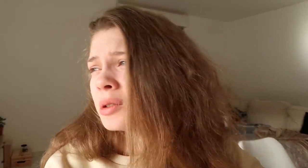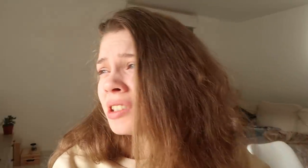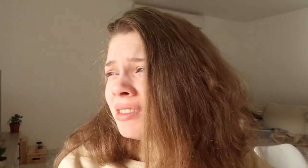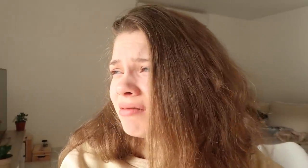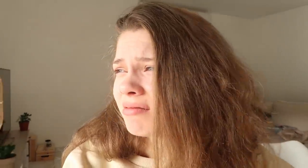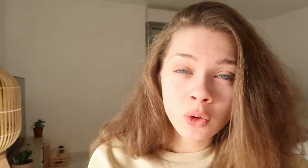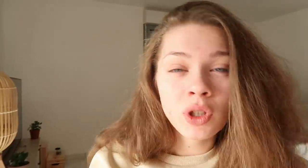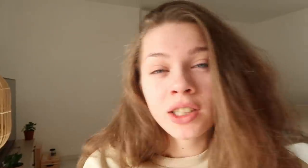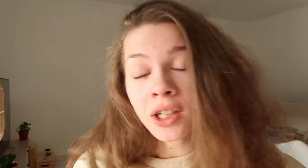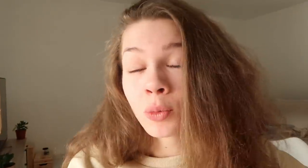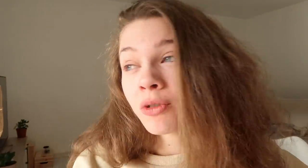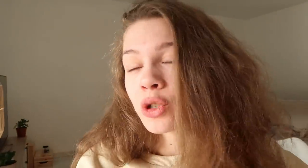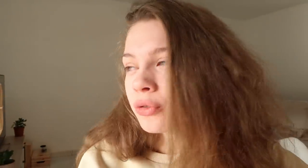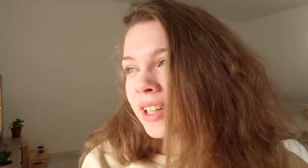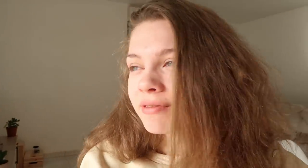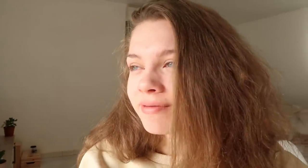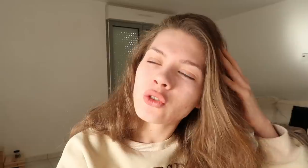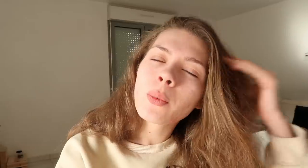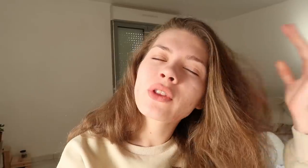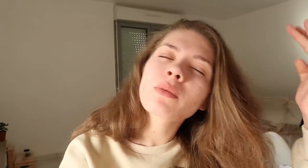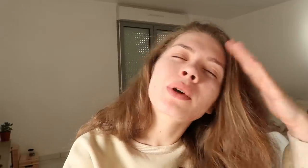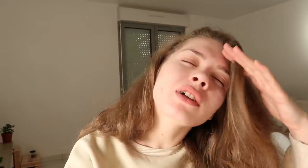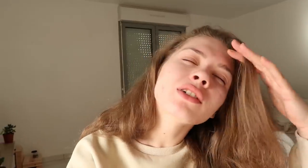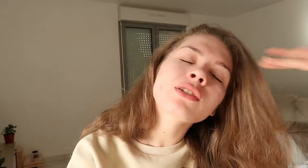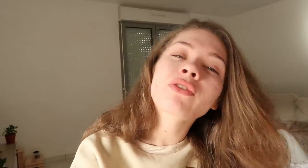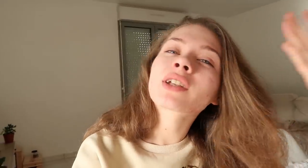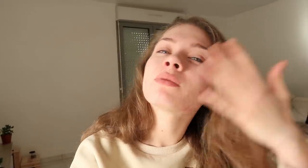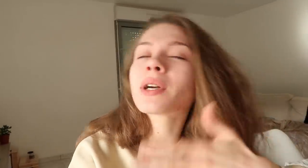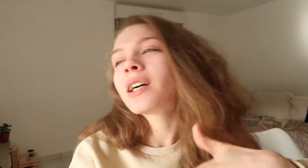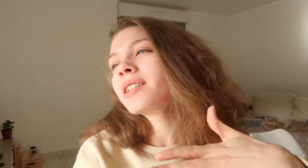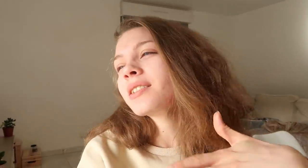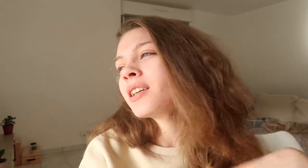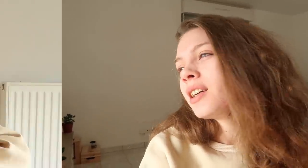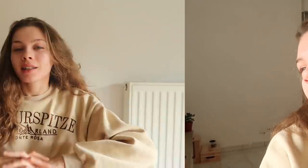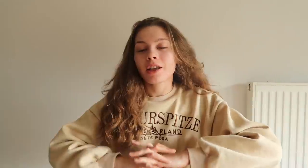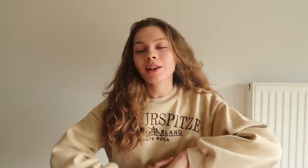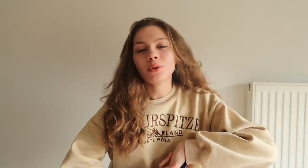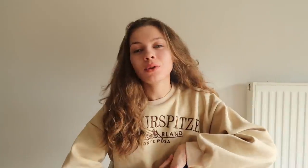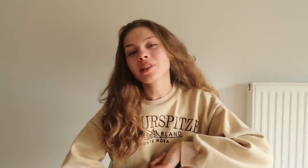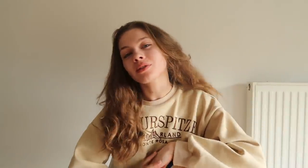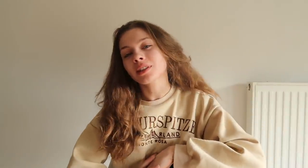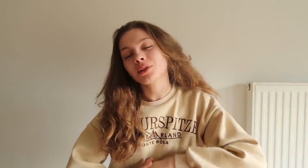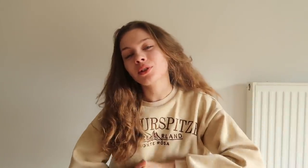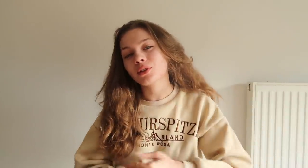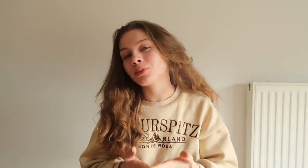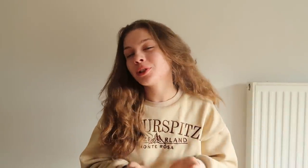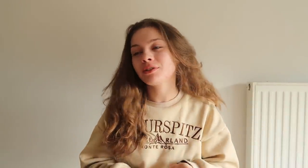aussi. Aujourd'hui, la carte bleue va chauffer. Je vais prendre un bain, je vais me faire des masques... D'ailleurs les loulous, cette vidéo, ce petit